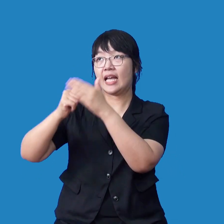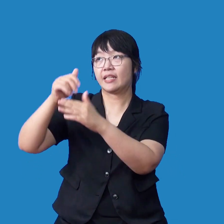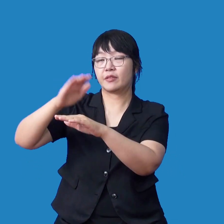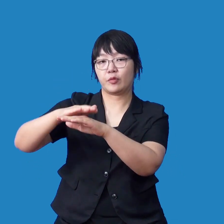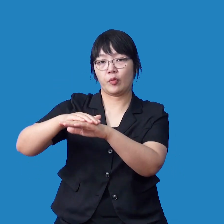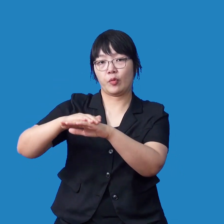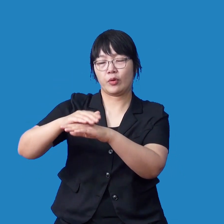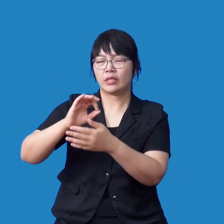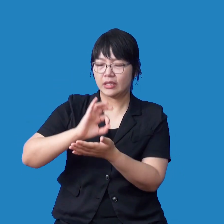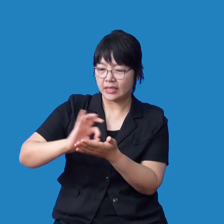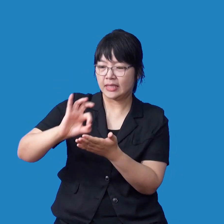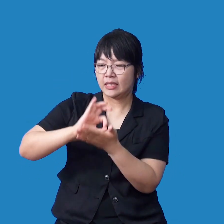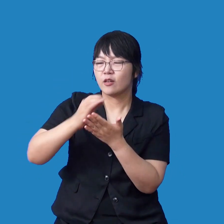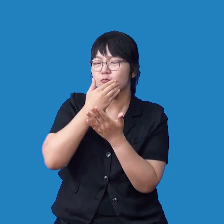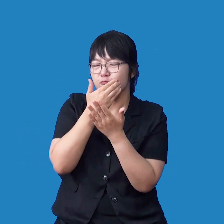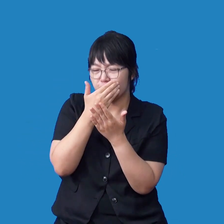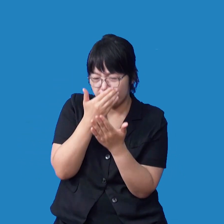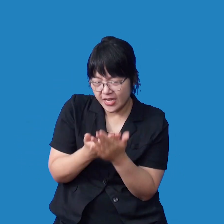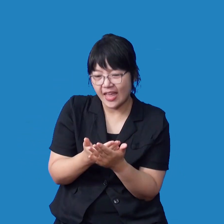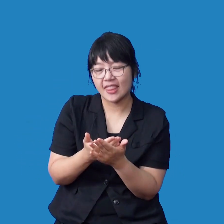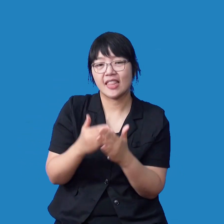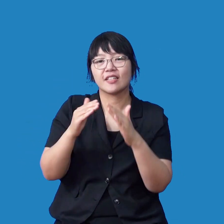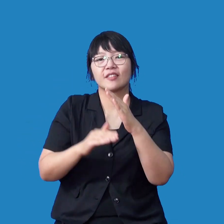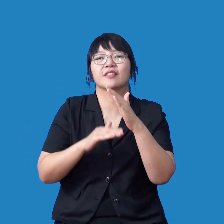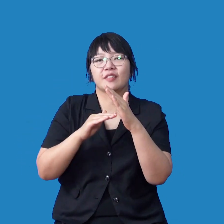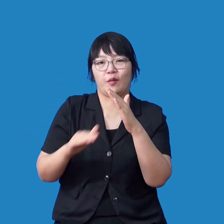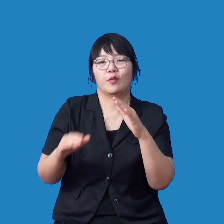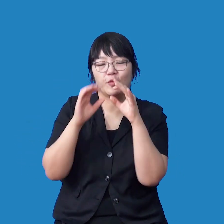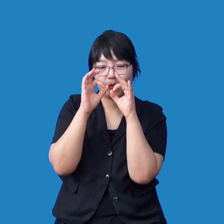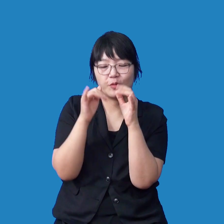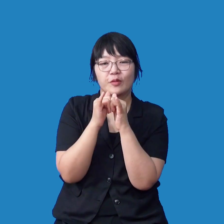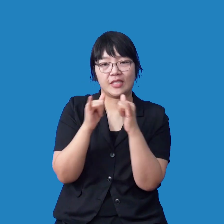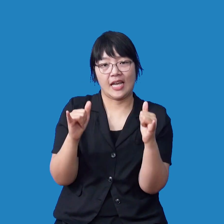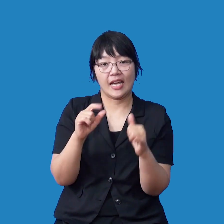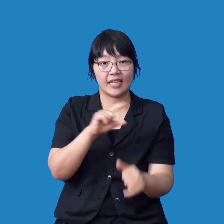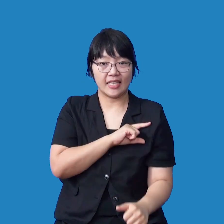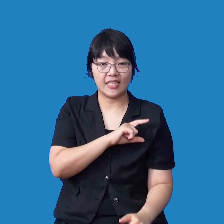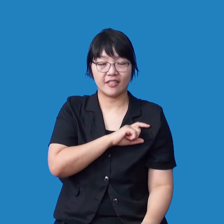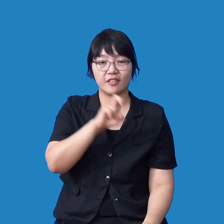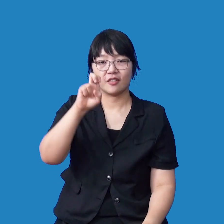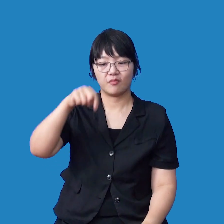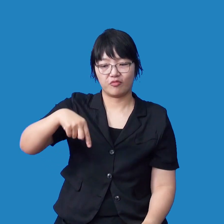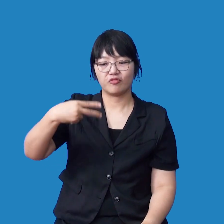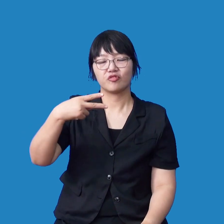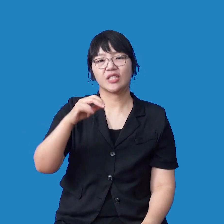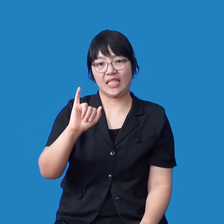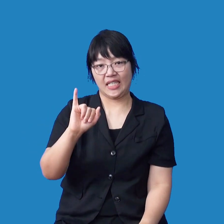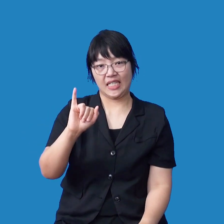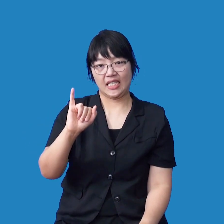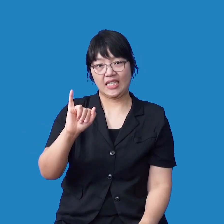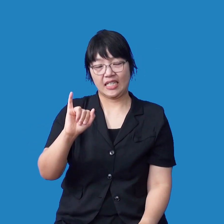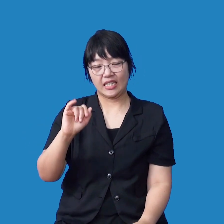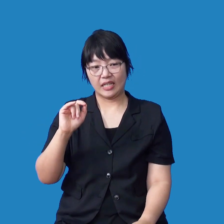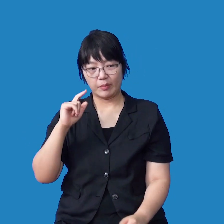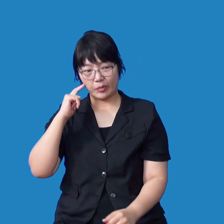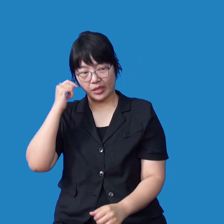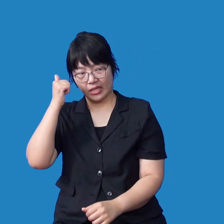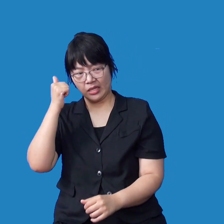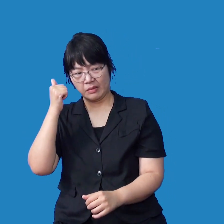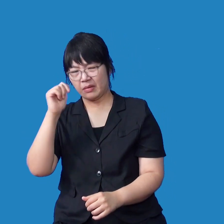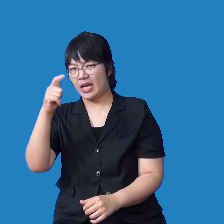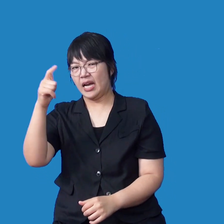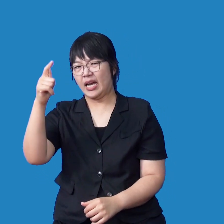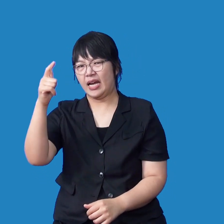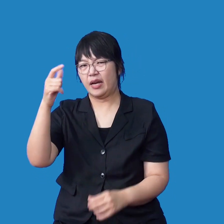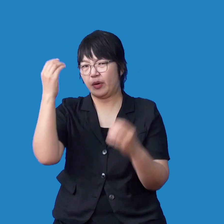존귀하게 쓰임을 받은 평신도 전도자 D.L. 무디, 많은 목사님들이 무디 목사님은 그러니